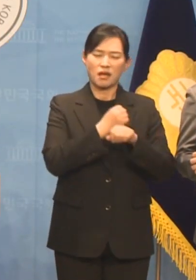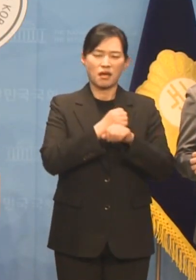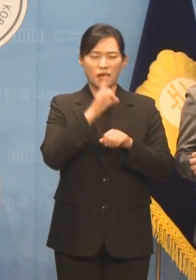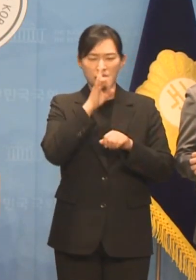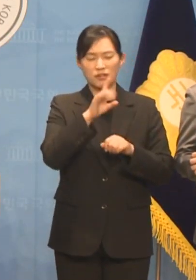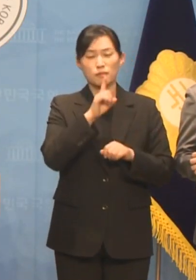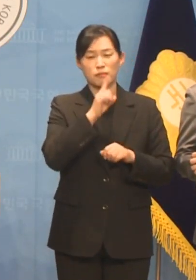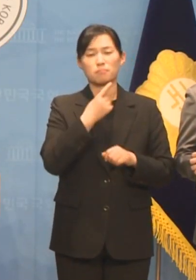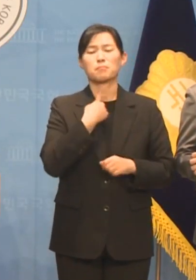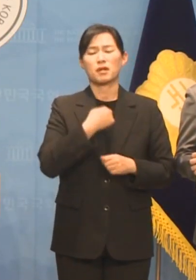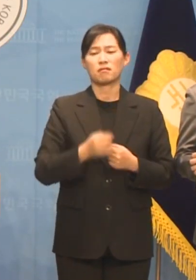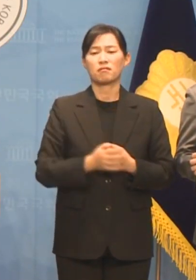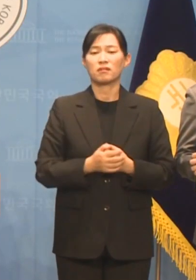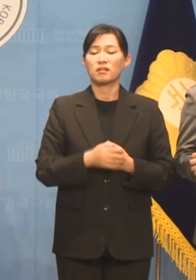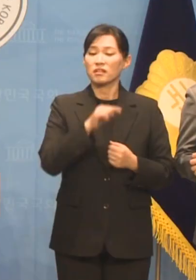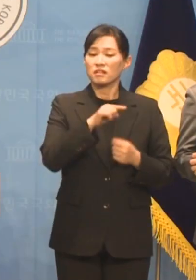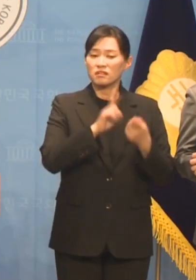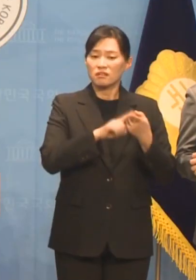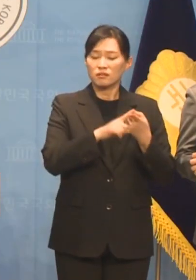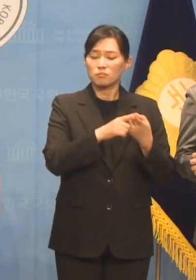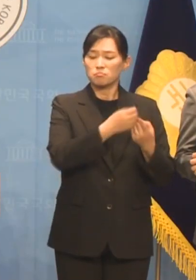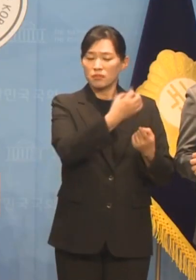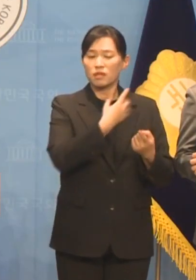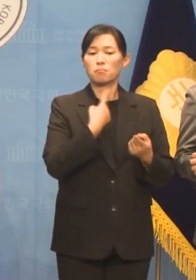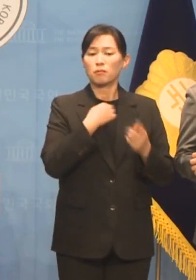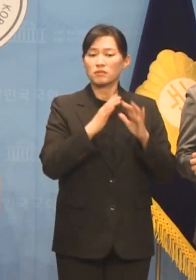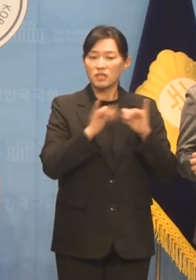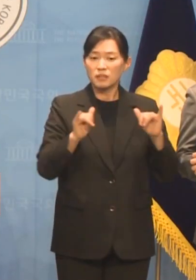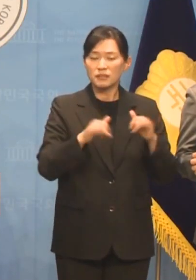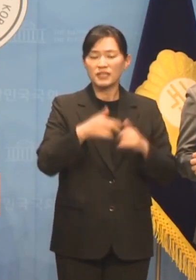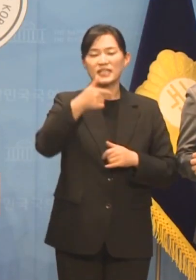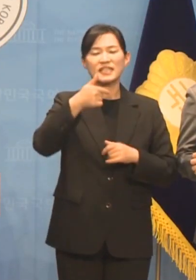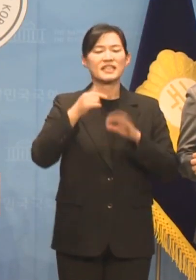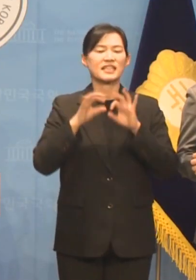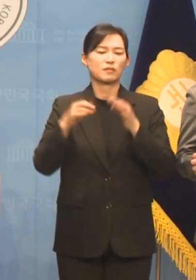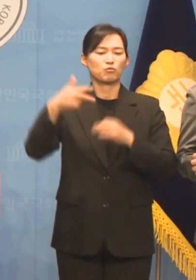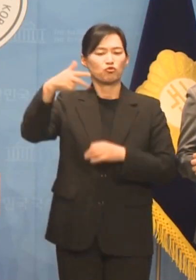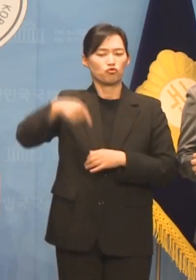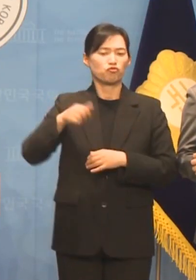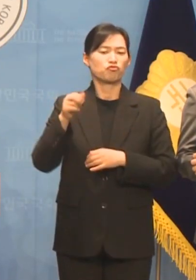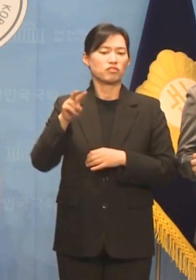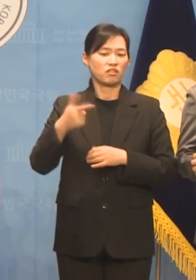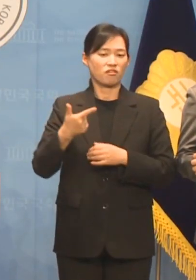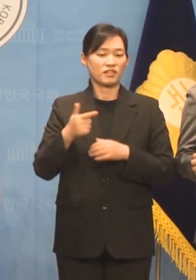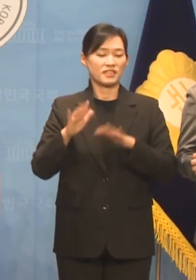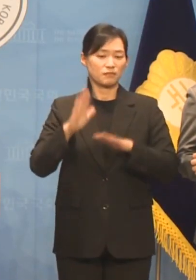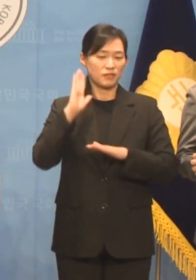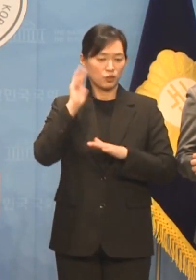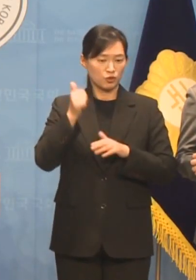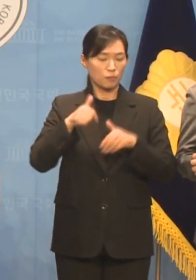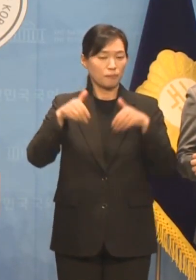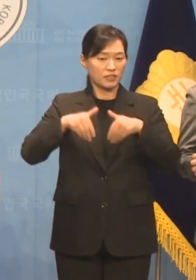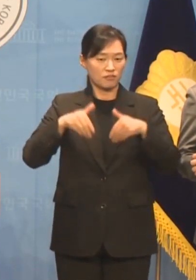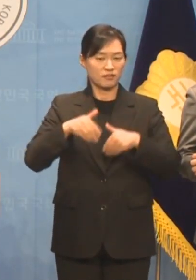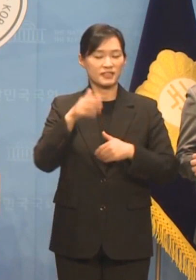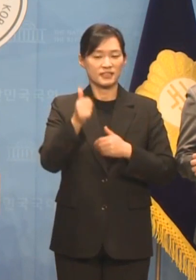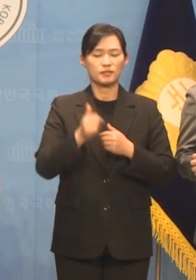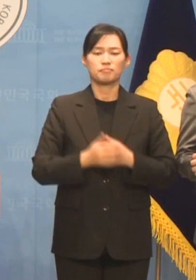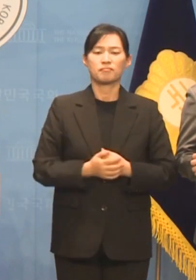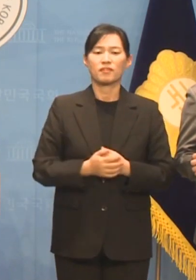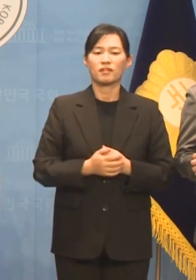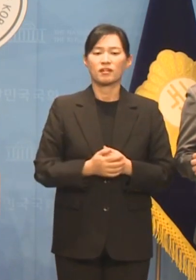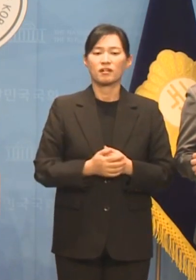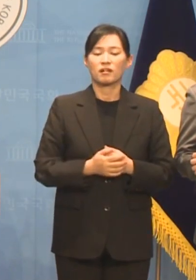입장을 피력한 바 있다. 해당 주장을 한 장본인이 바로 김주현 현 대통령 비서실 민정수석이다.